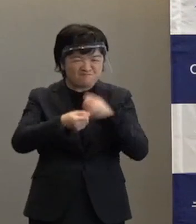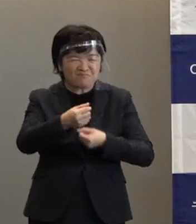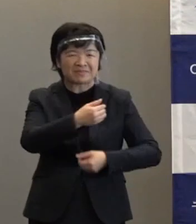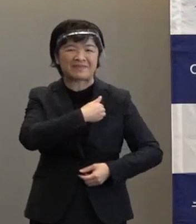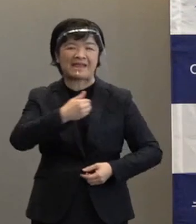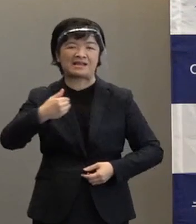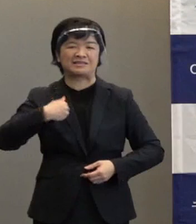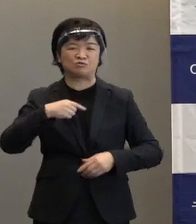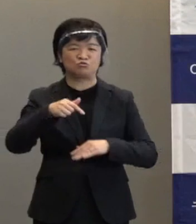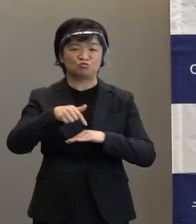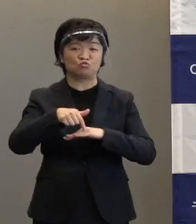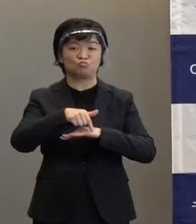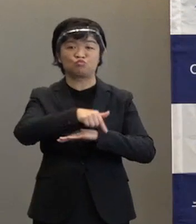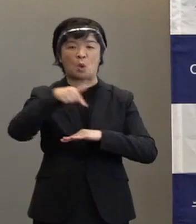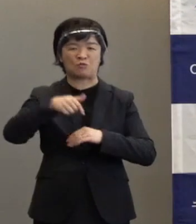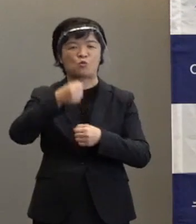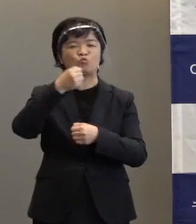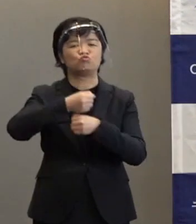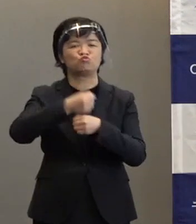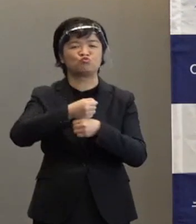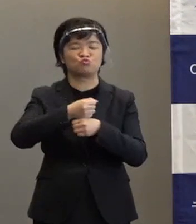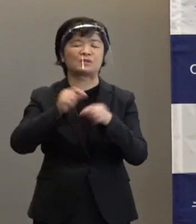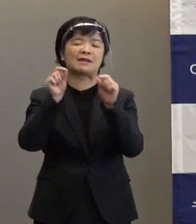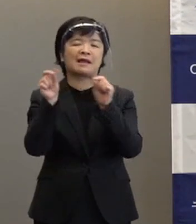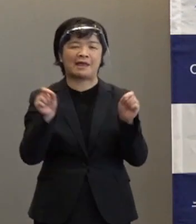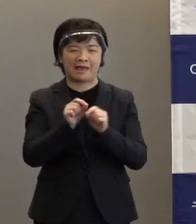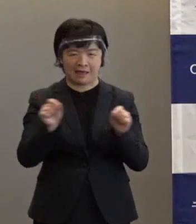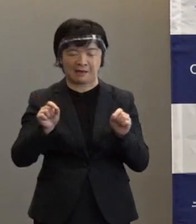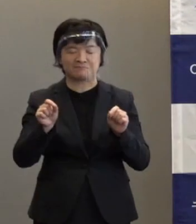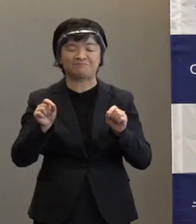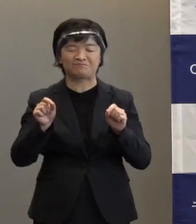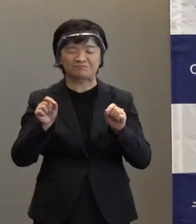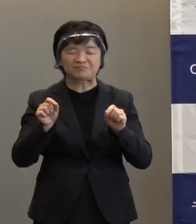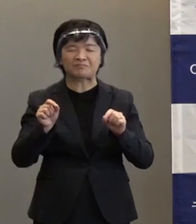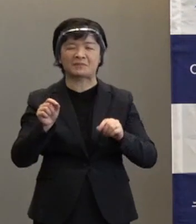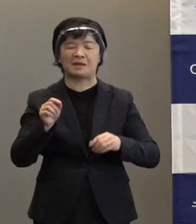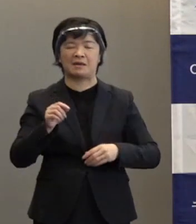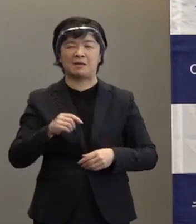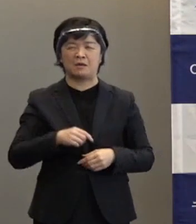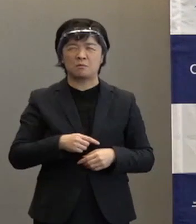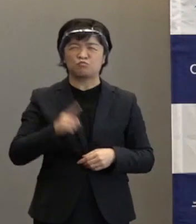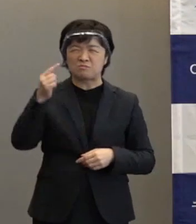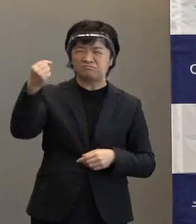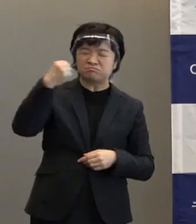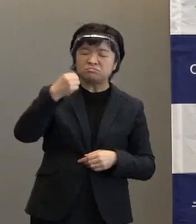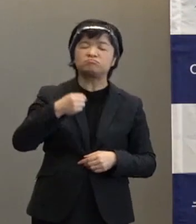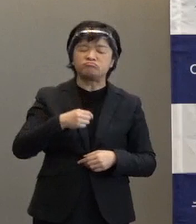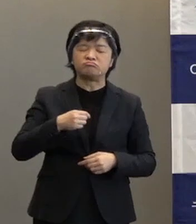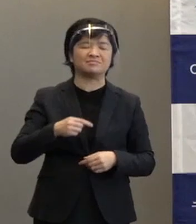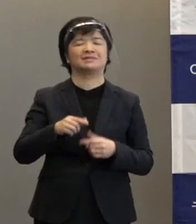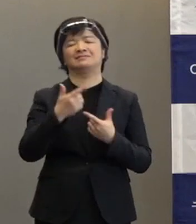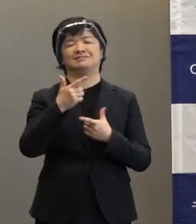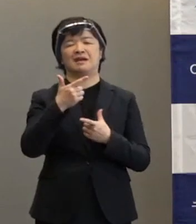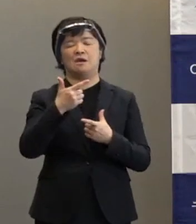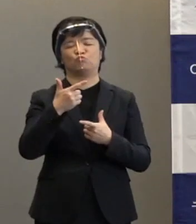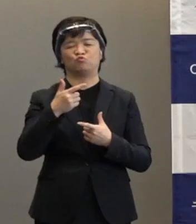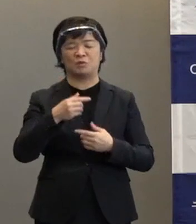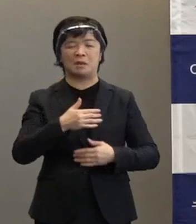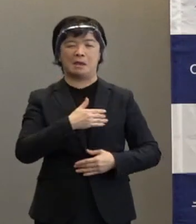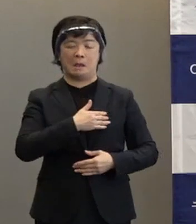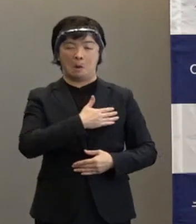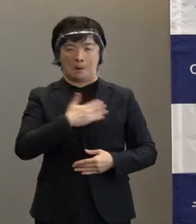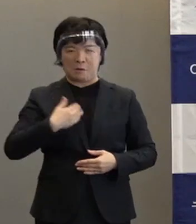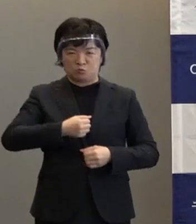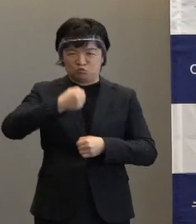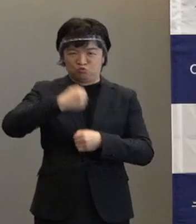していくことでですね、県庁が、まあ、誰かこう上の人間がね決めたことをただやらされるということではなく、まあ、我々自身のプロジェクト